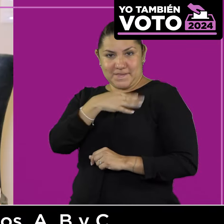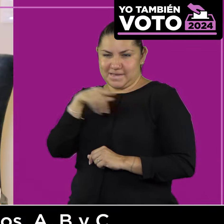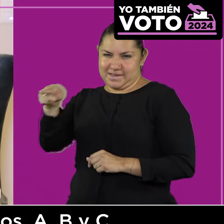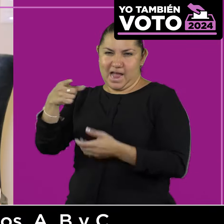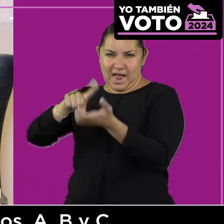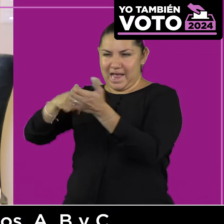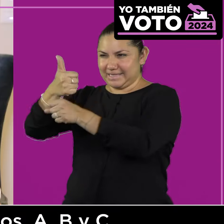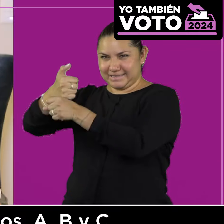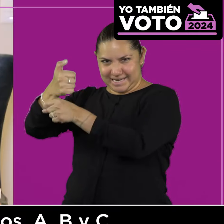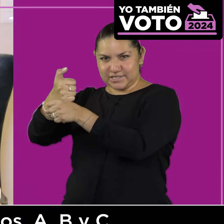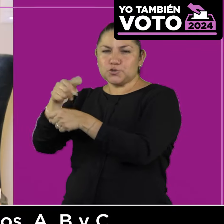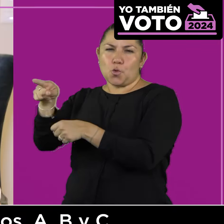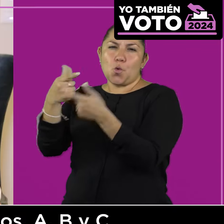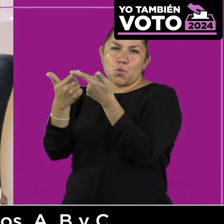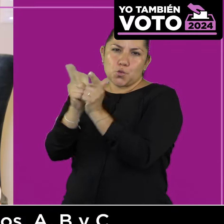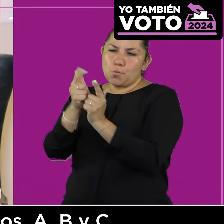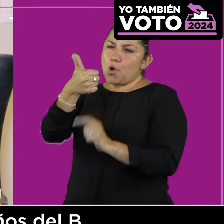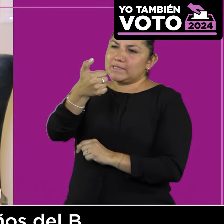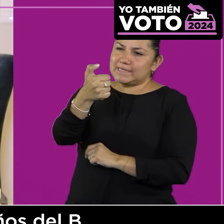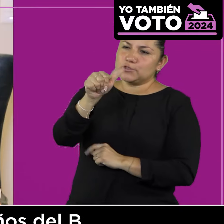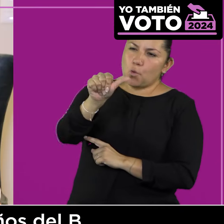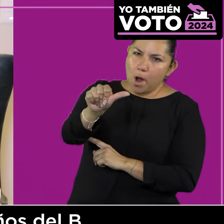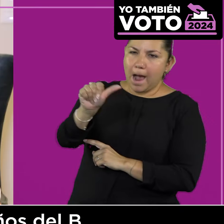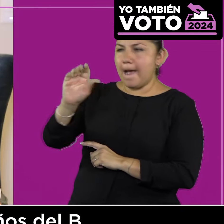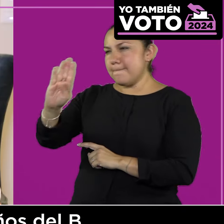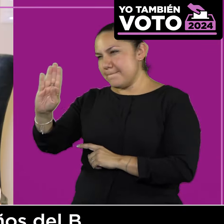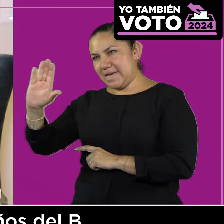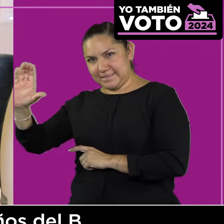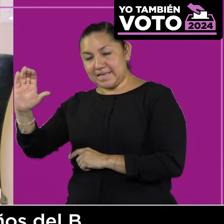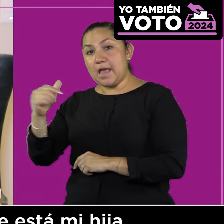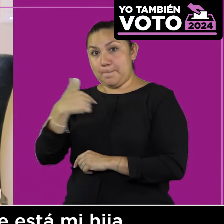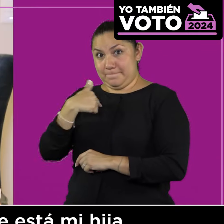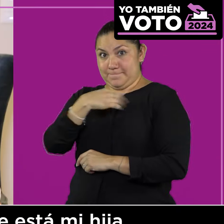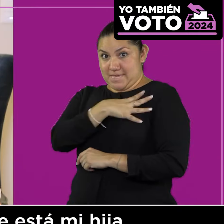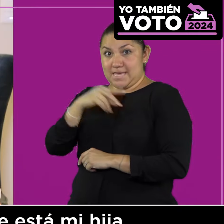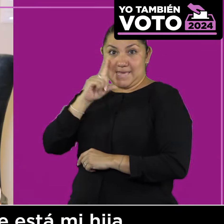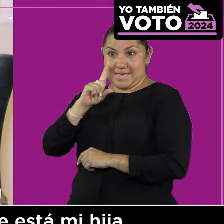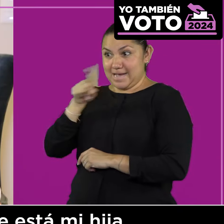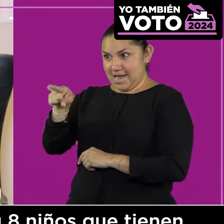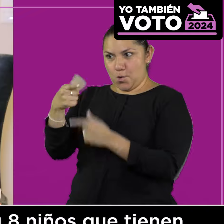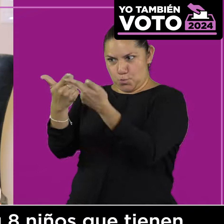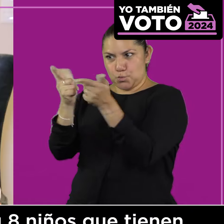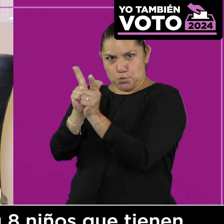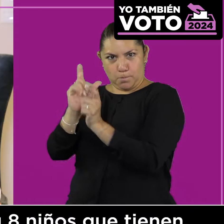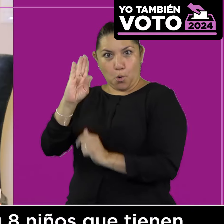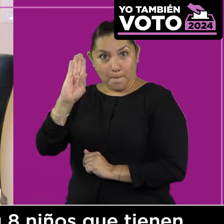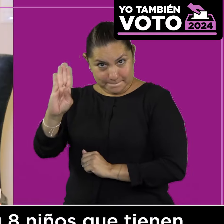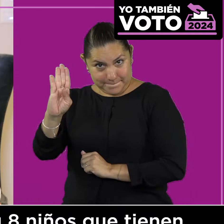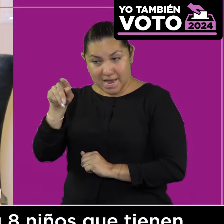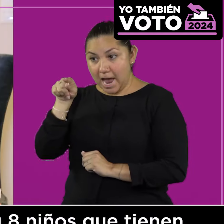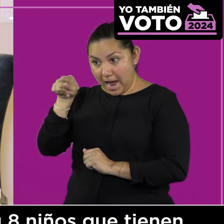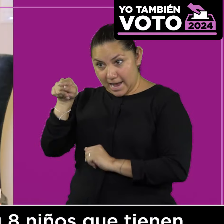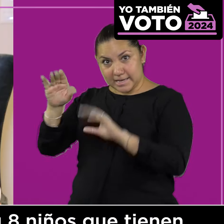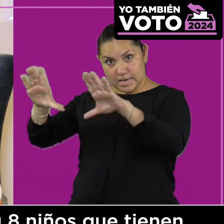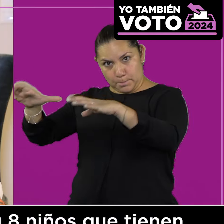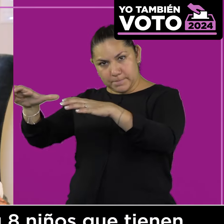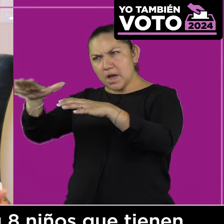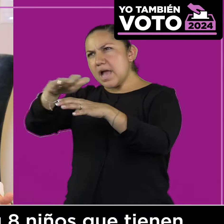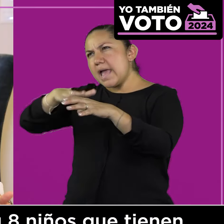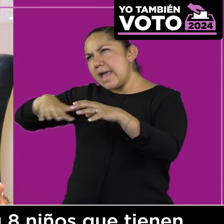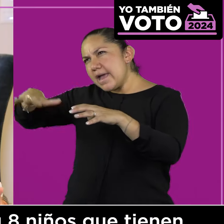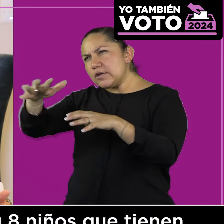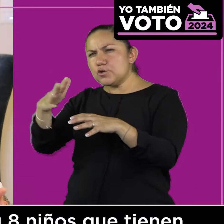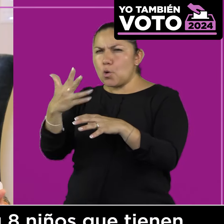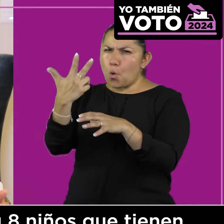grupos el a el B el el c y los niños del B que es donde está mi hija ahí están de los